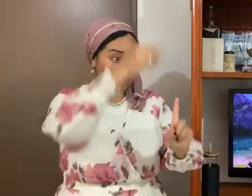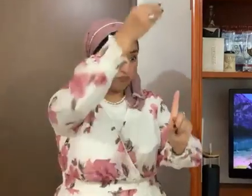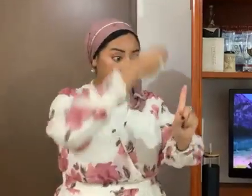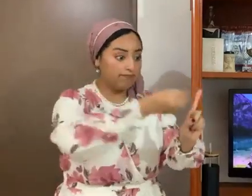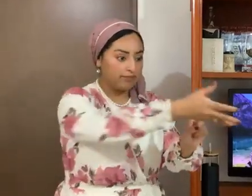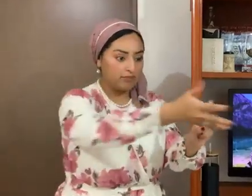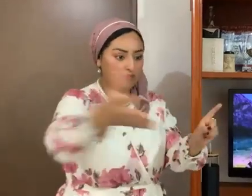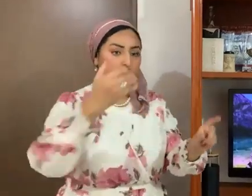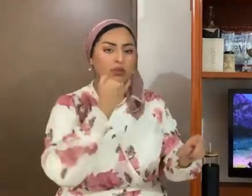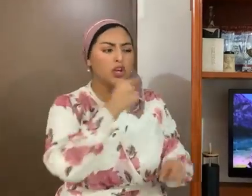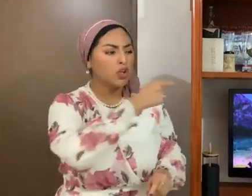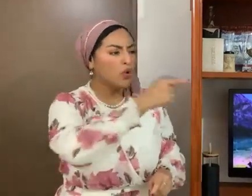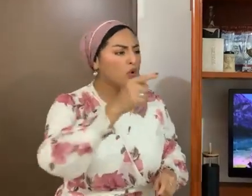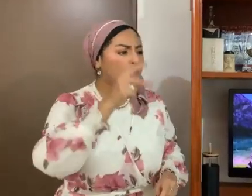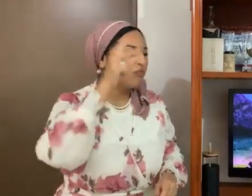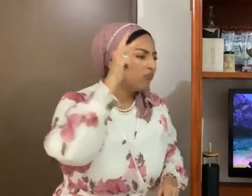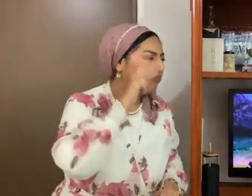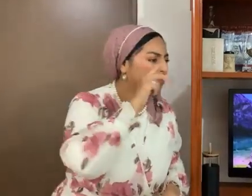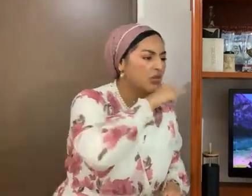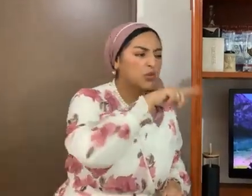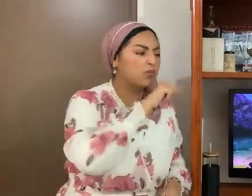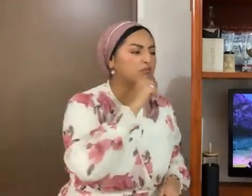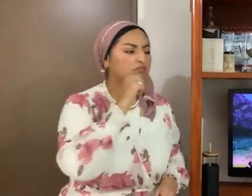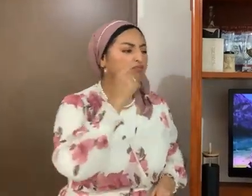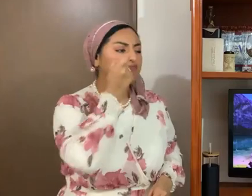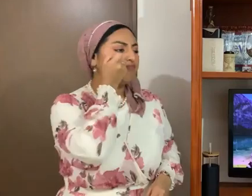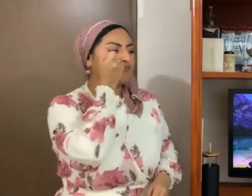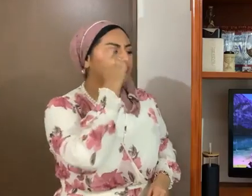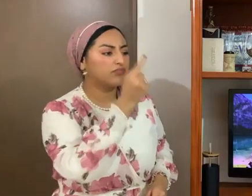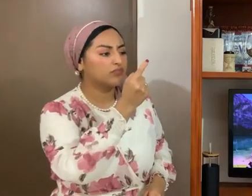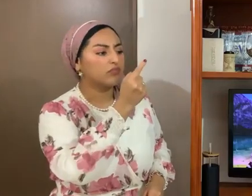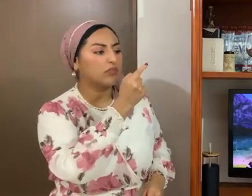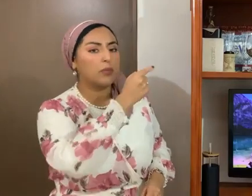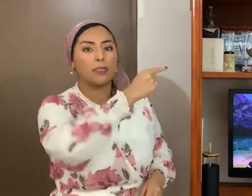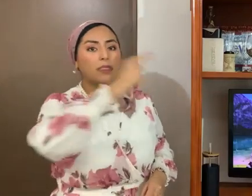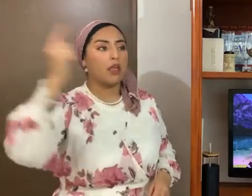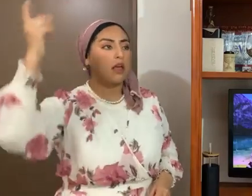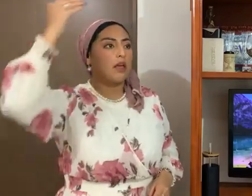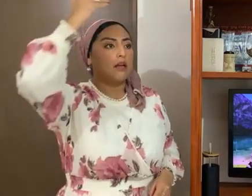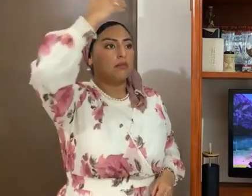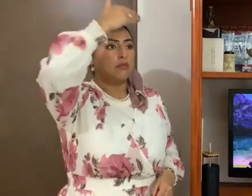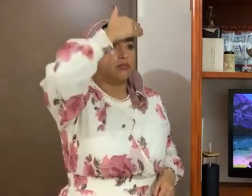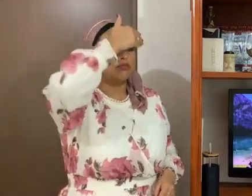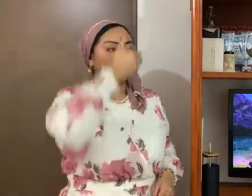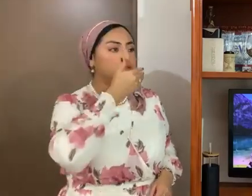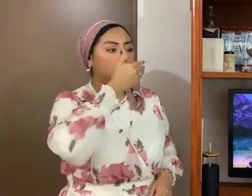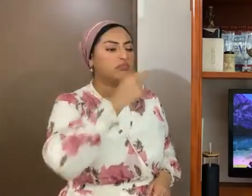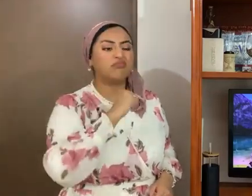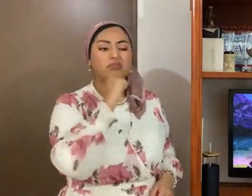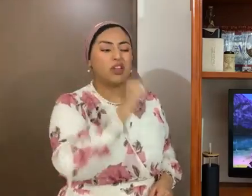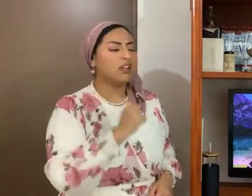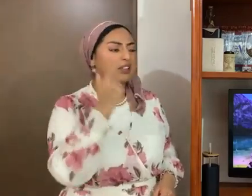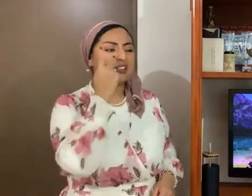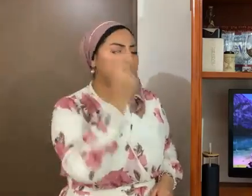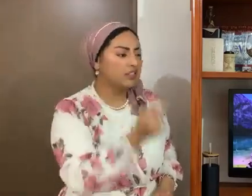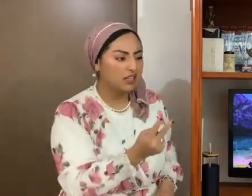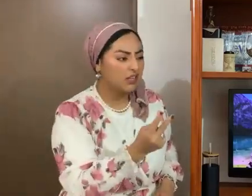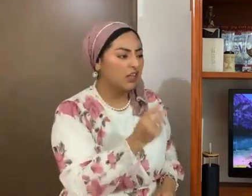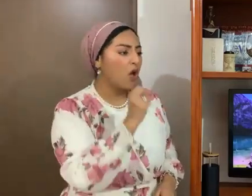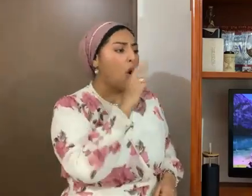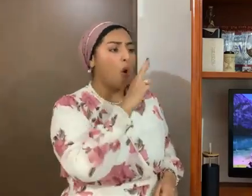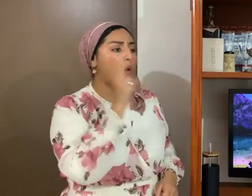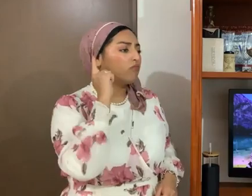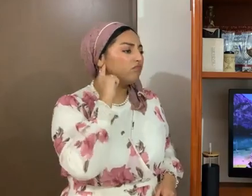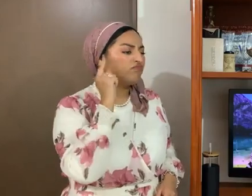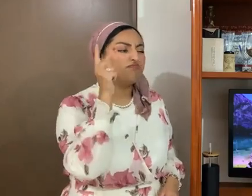mas no comprendáis. Engruesa el corazón de este pueblo y agrava sus oídos y cega sus ojos para que no vea con sus ojos, ni